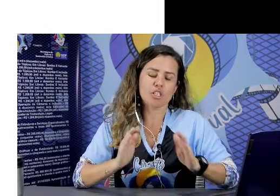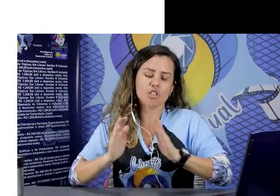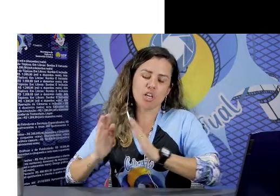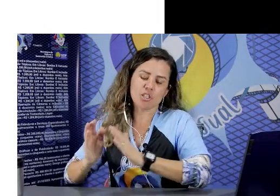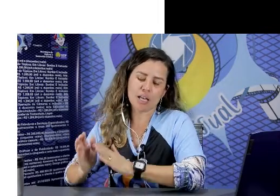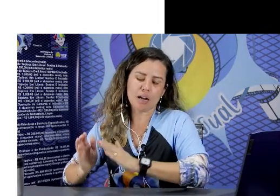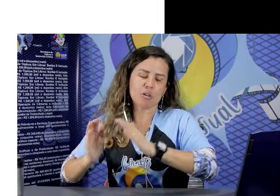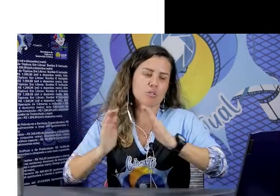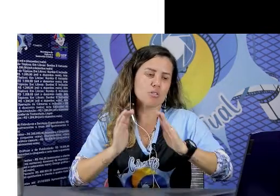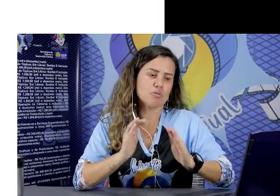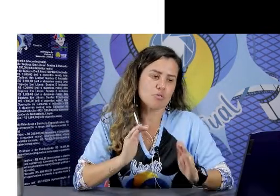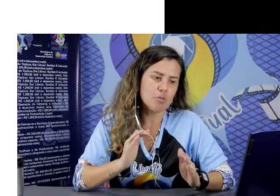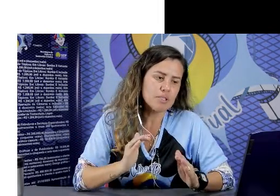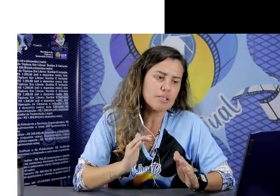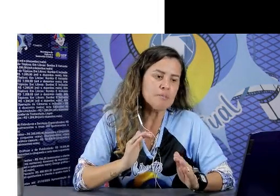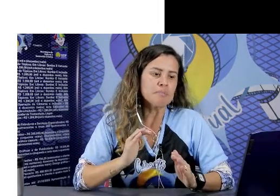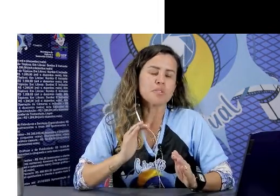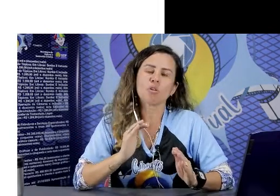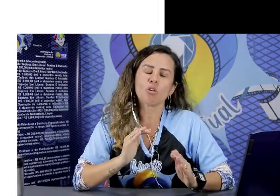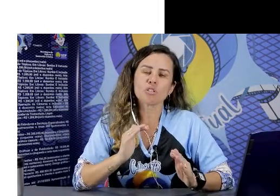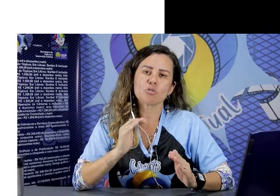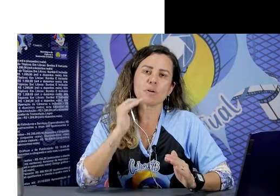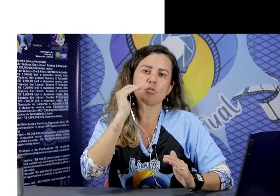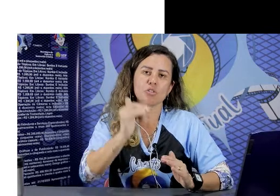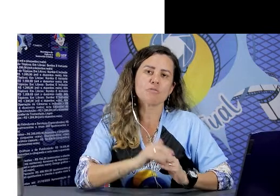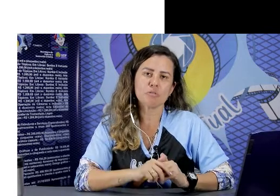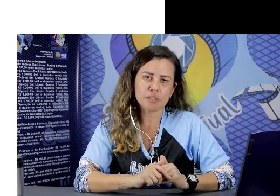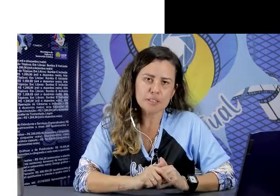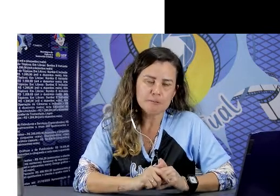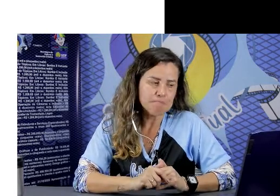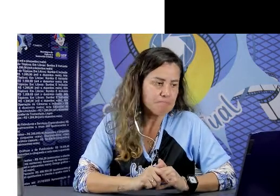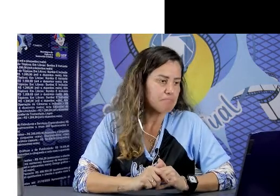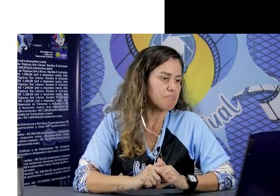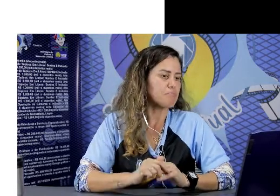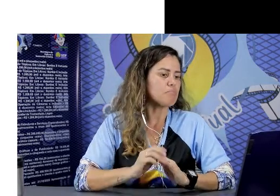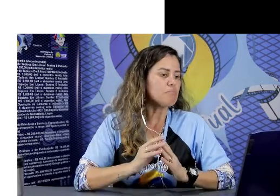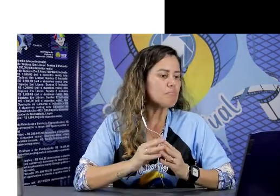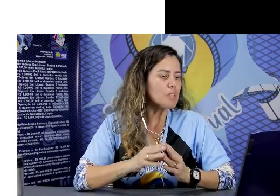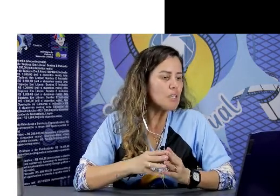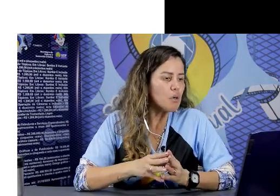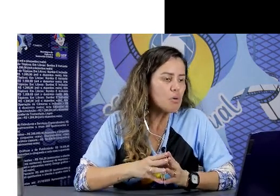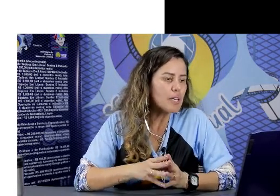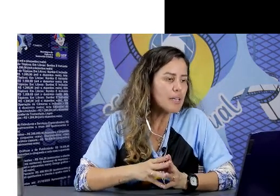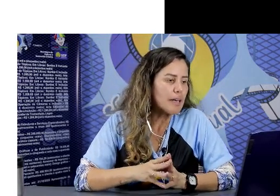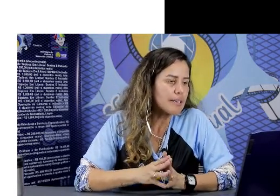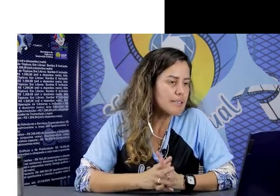já está com as nossas funções psicológicas superiores desenvolvidas. O que é